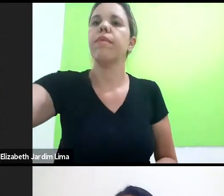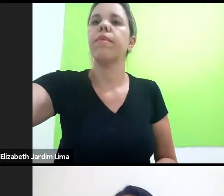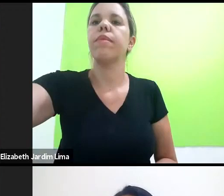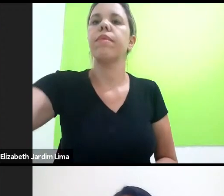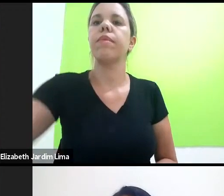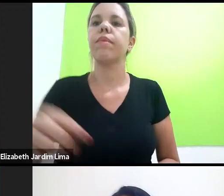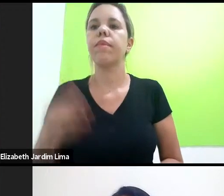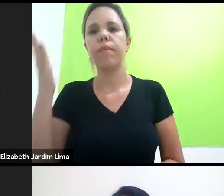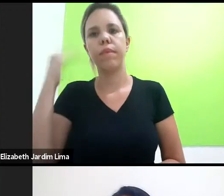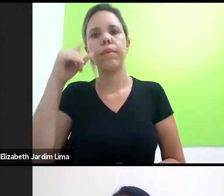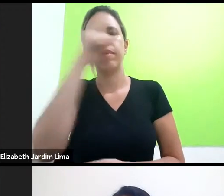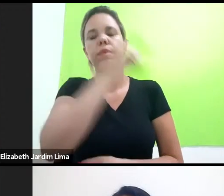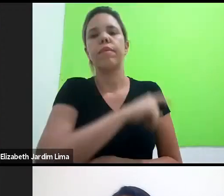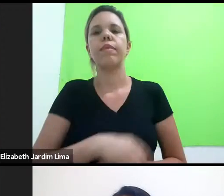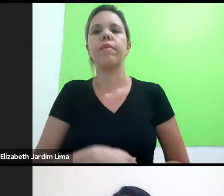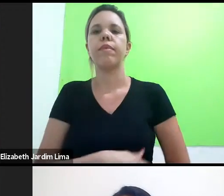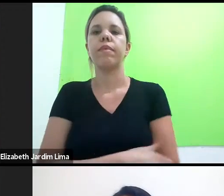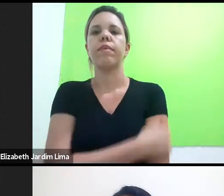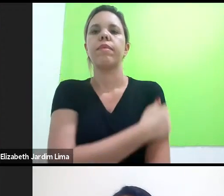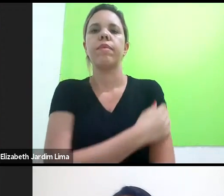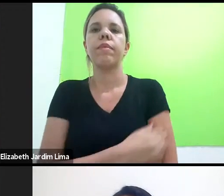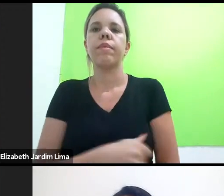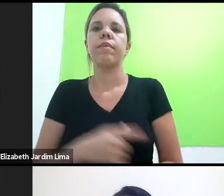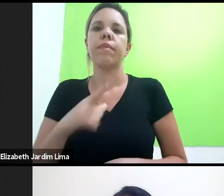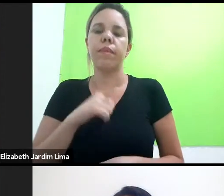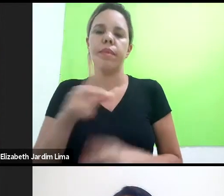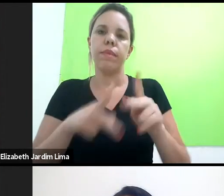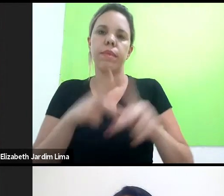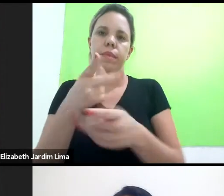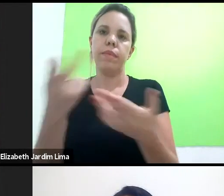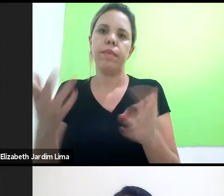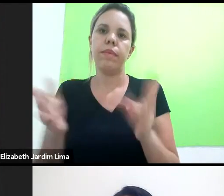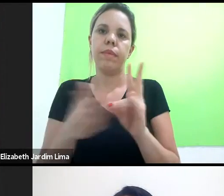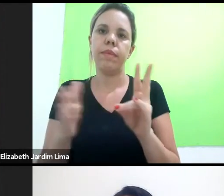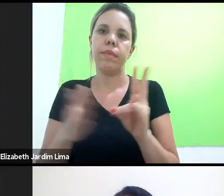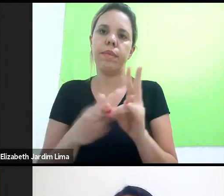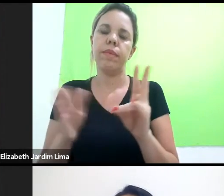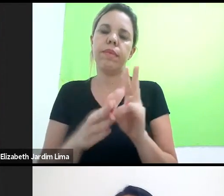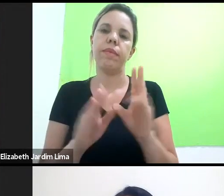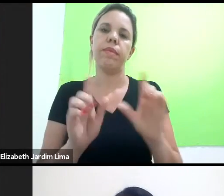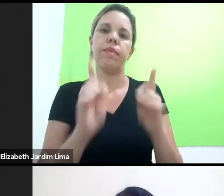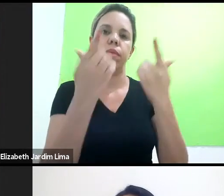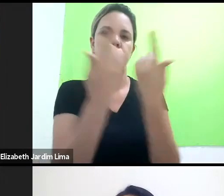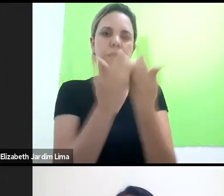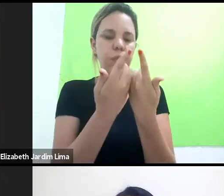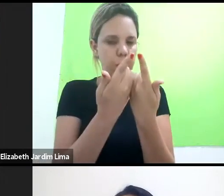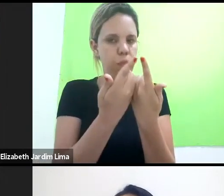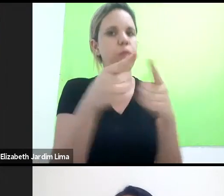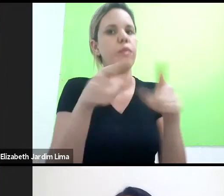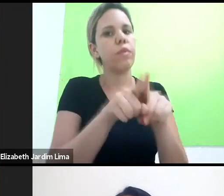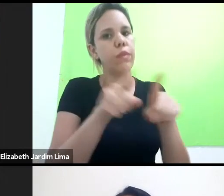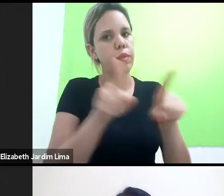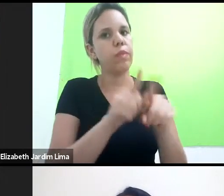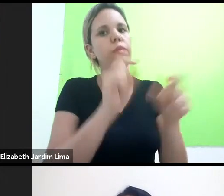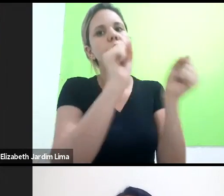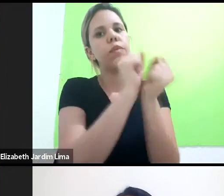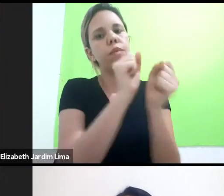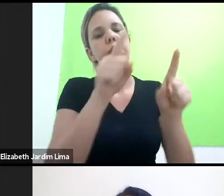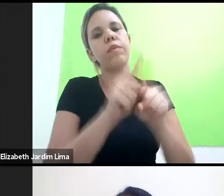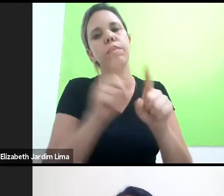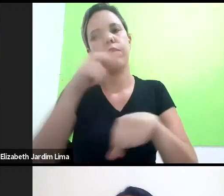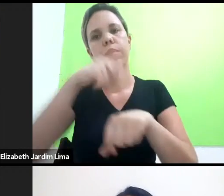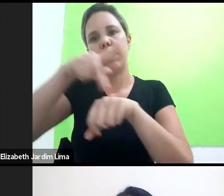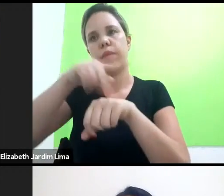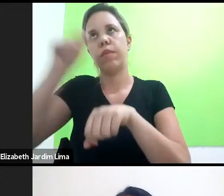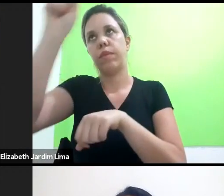que é difícil, né, mas há populações indígenas e quilombolas em todos os estados do país, e essa